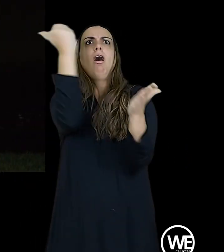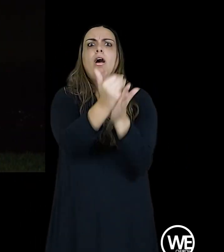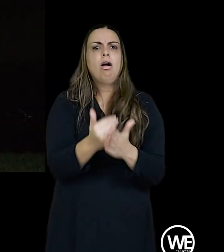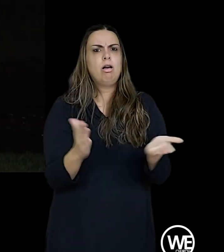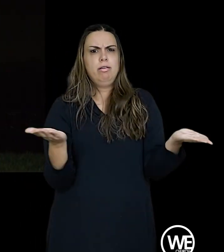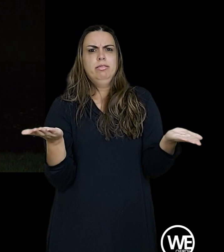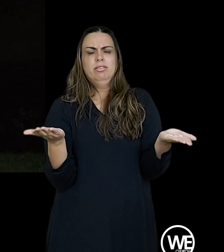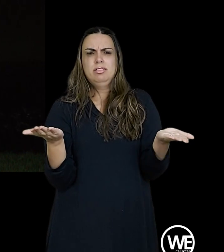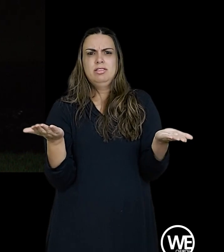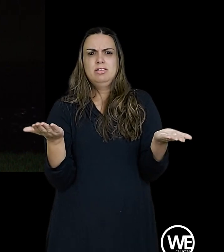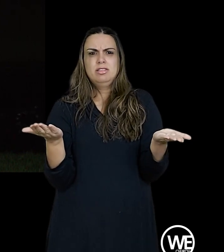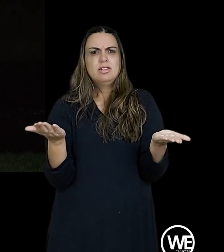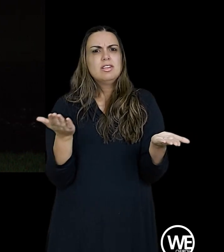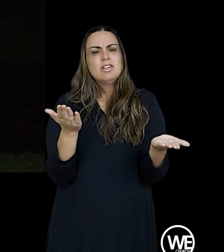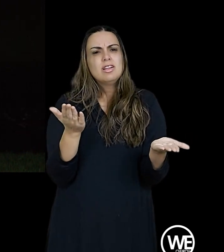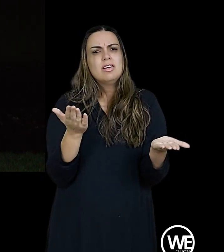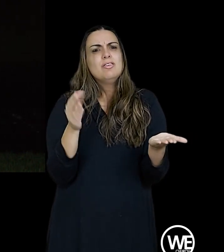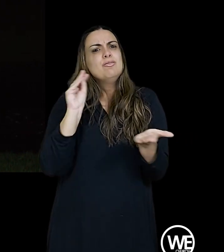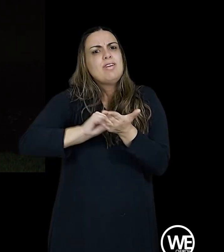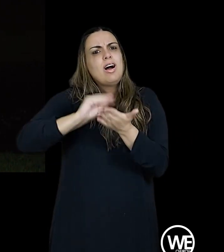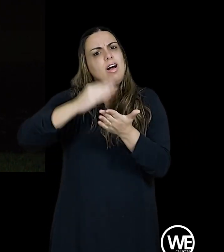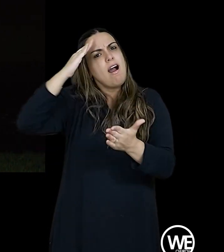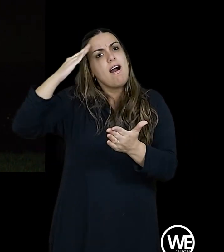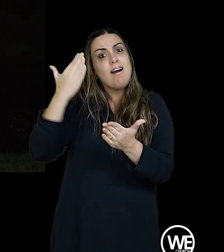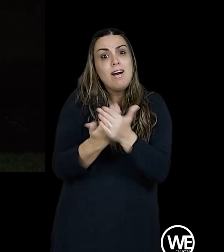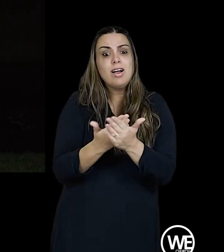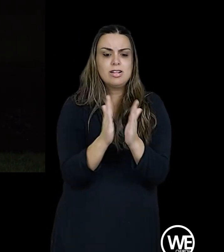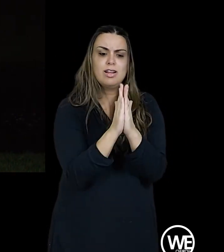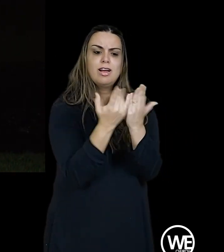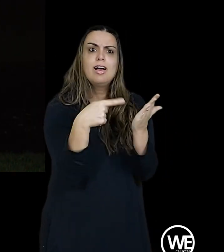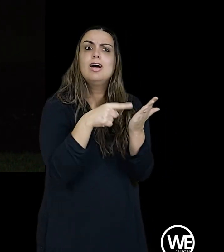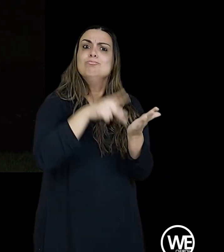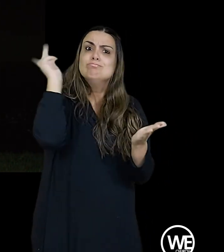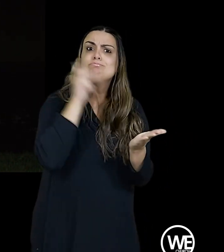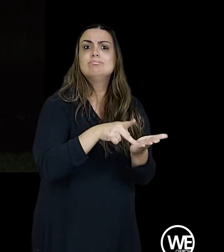Não acreditamos na verdade de verdade.